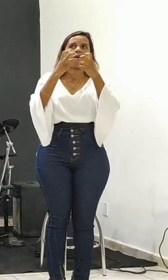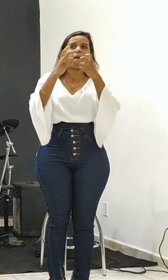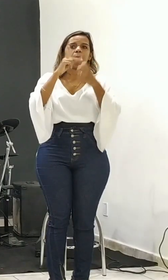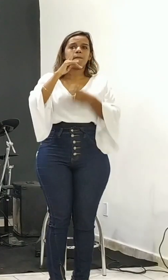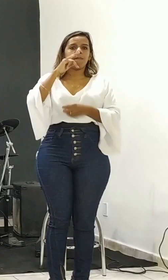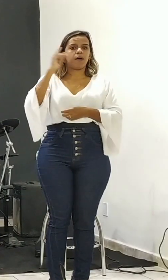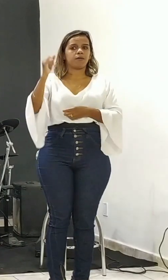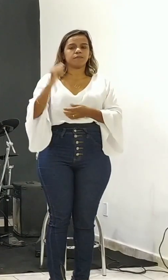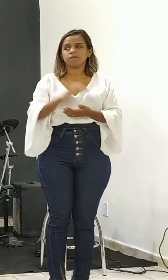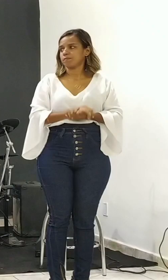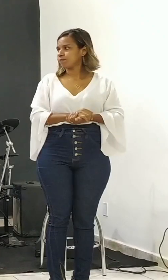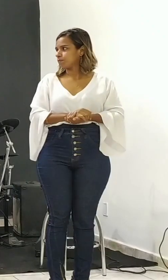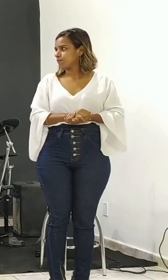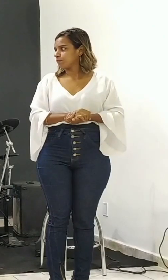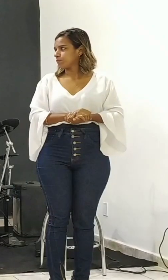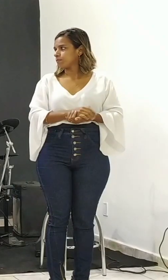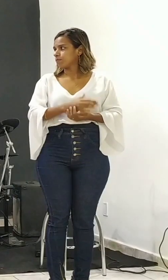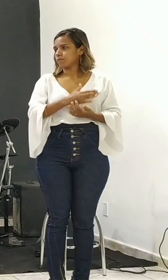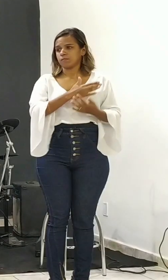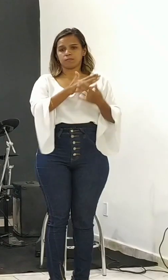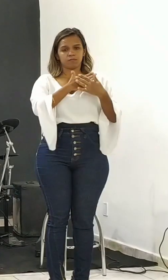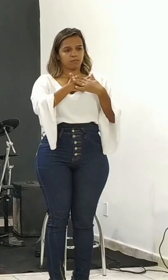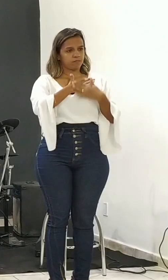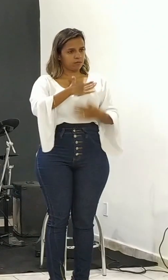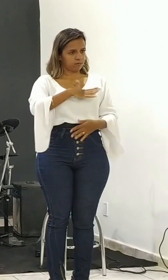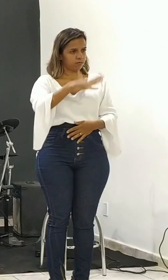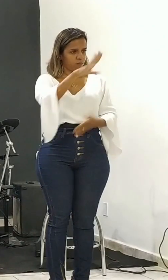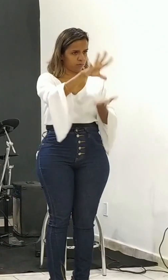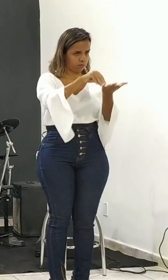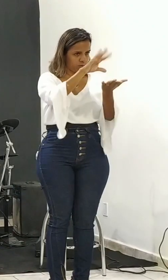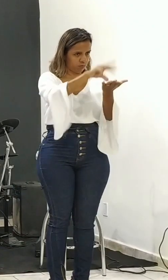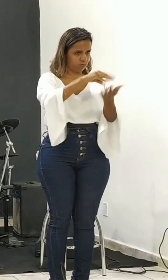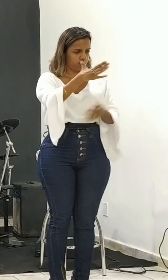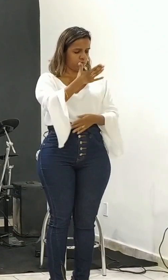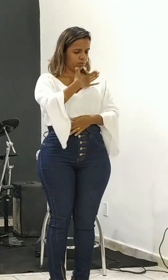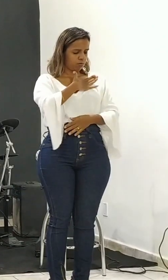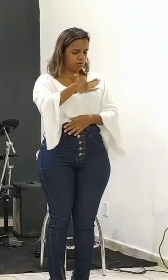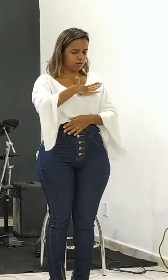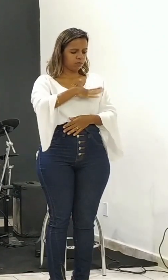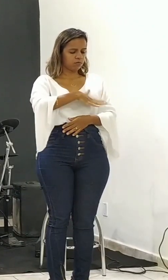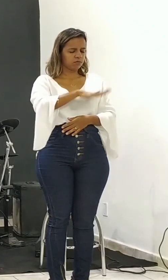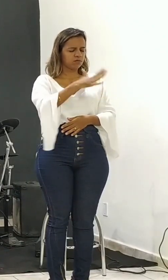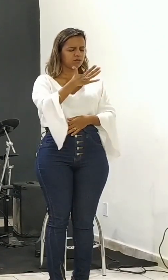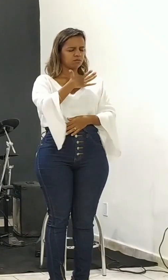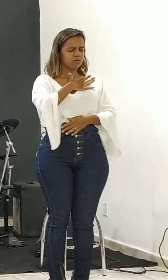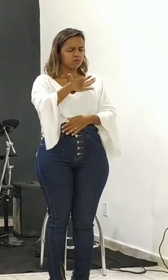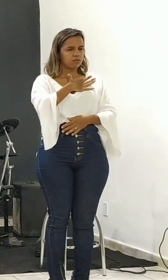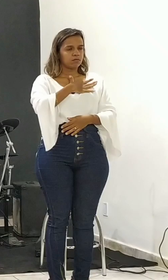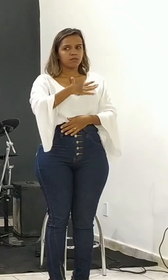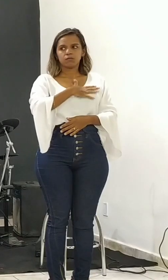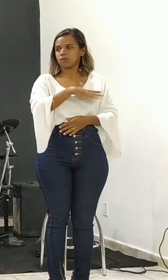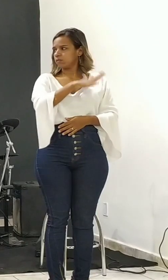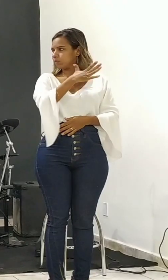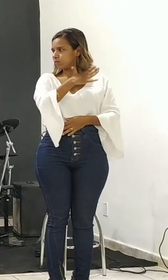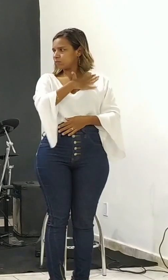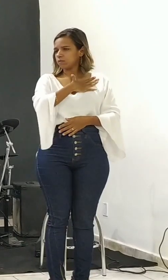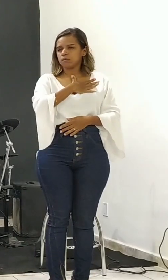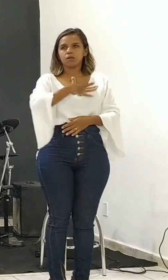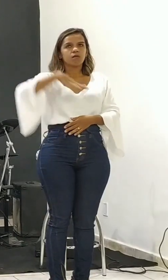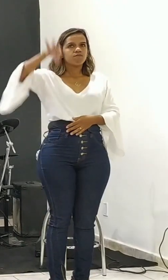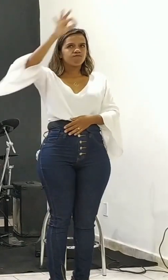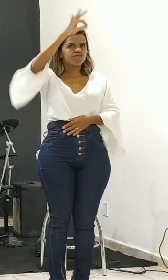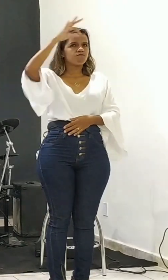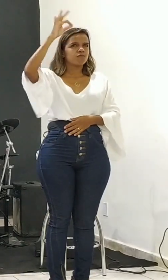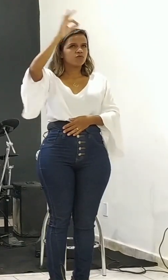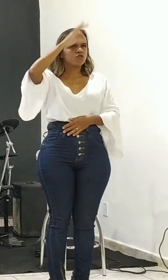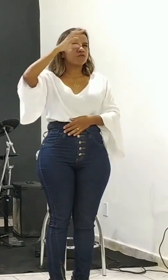Faz assim. O Espírito de Deus está aqui. Sinta ele. Sinta o Espírito de